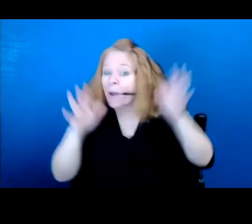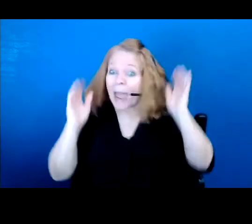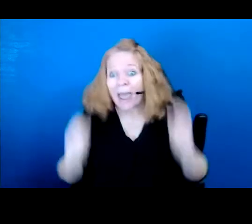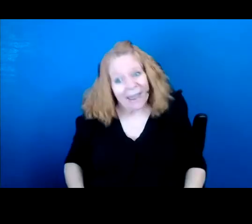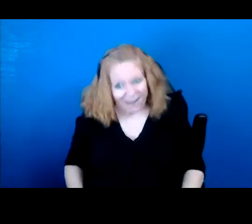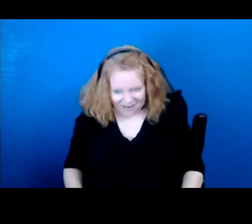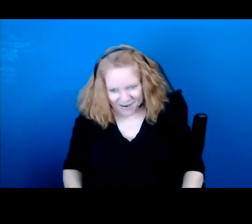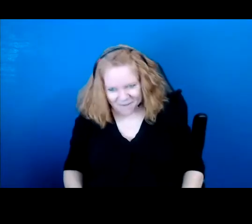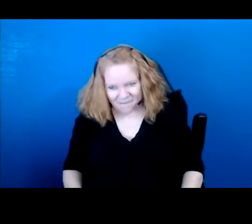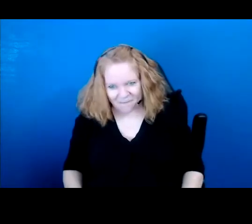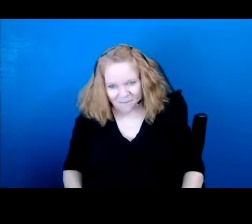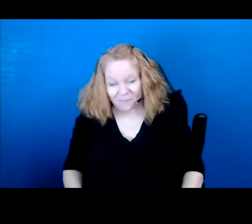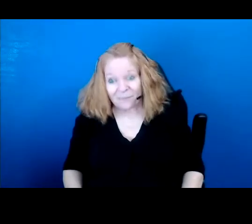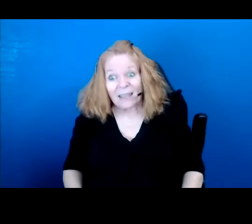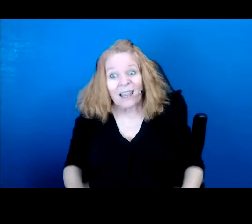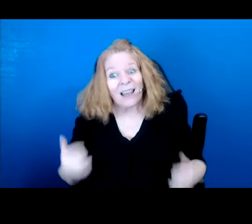vivir